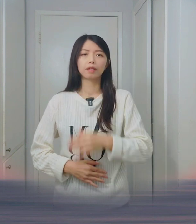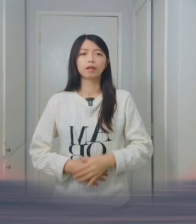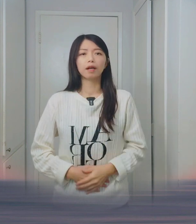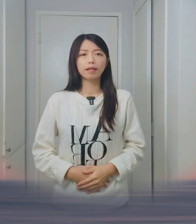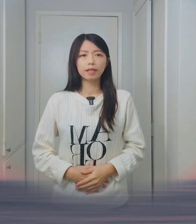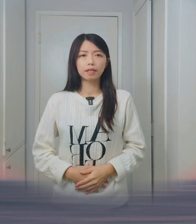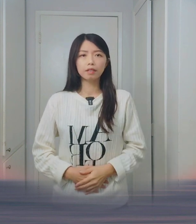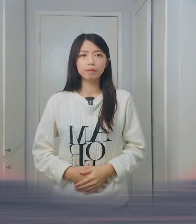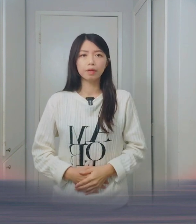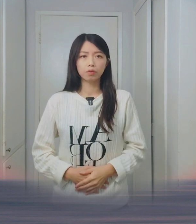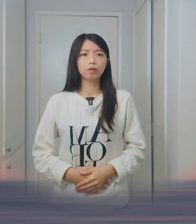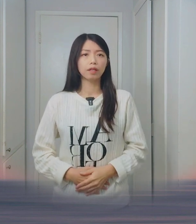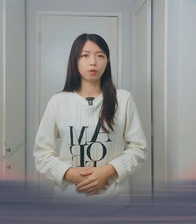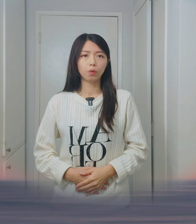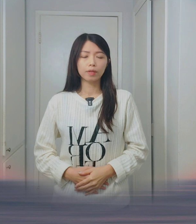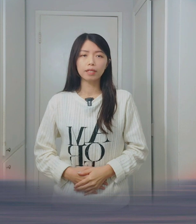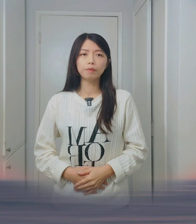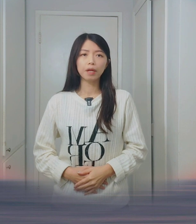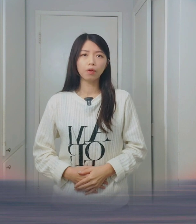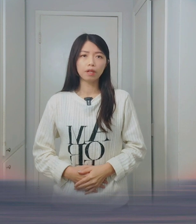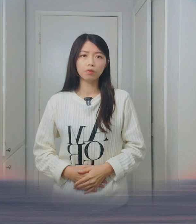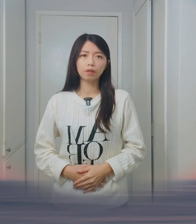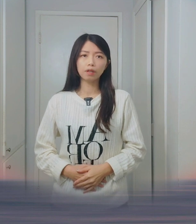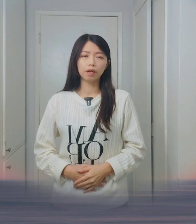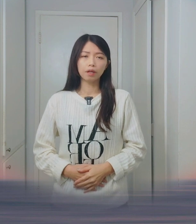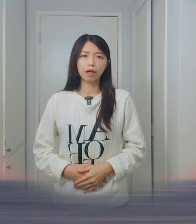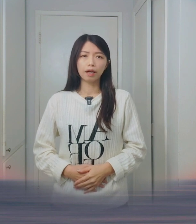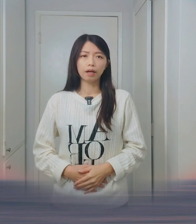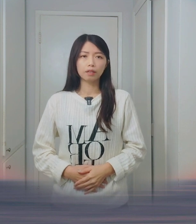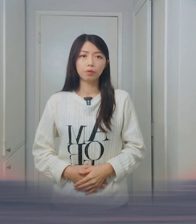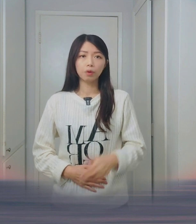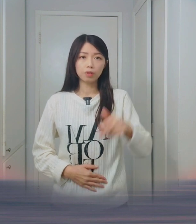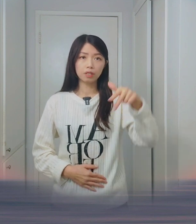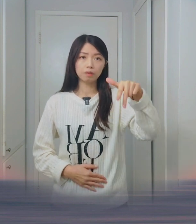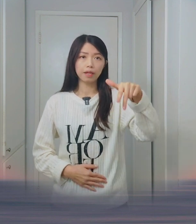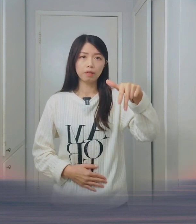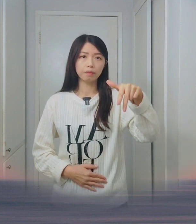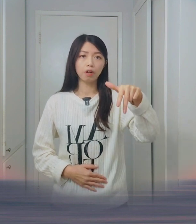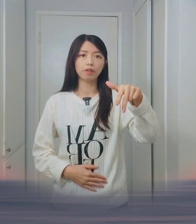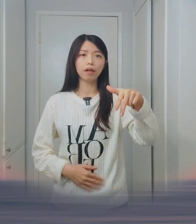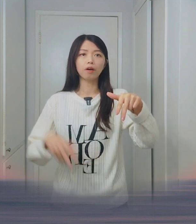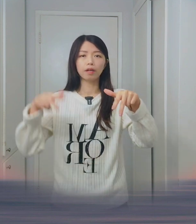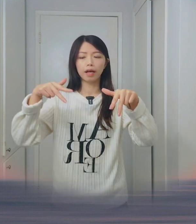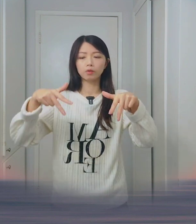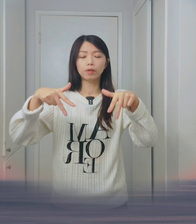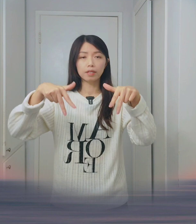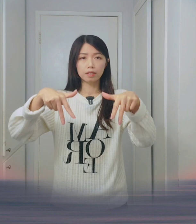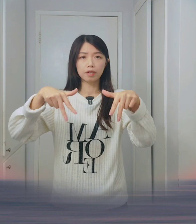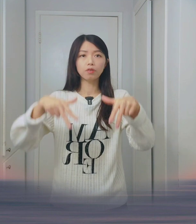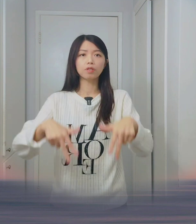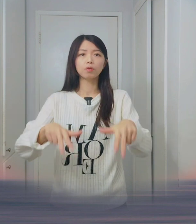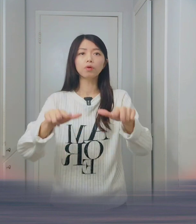힘든. 지금 이 순간에도 지금이라고 하는 수어는 아까 지화로 지읒 말씀드렸는데요. 양손